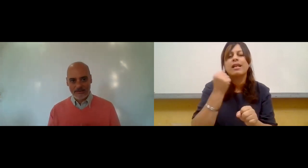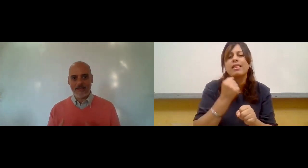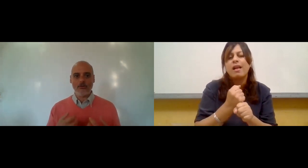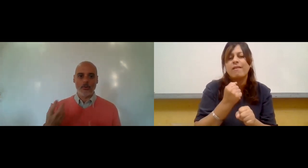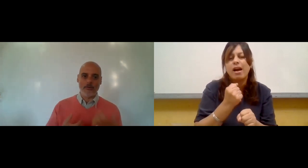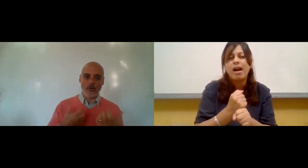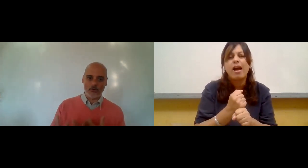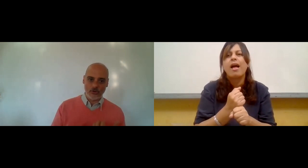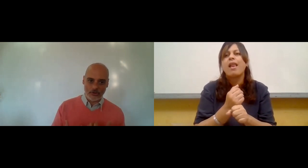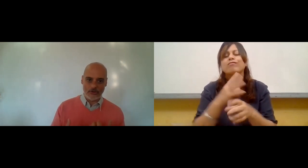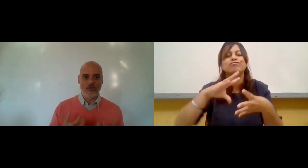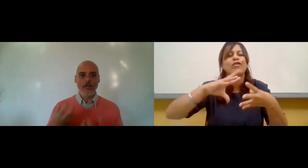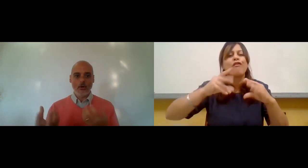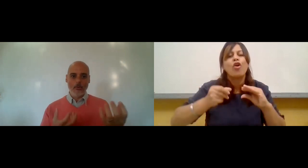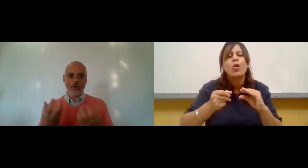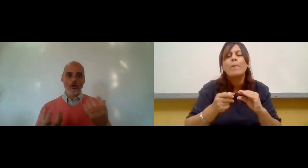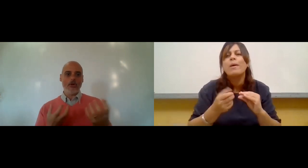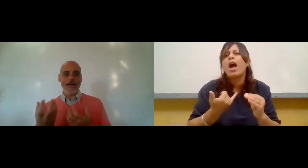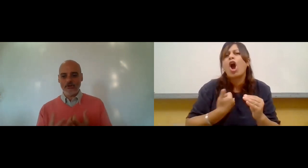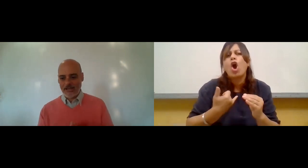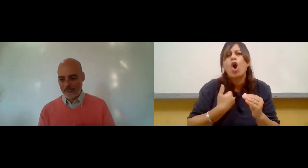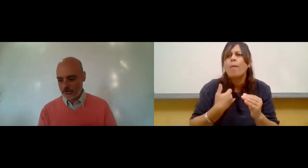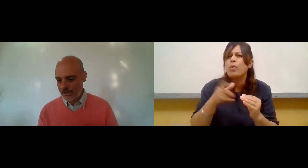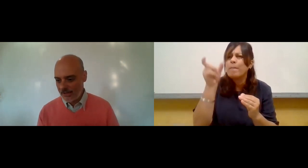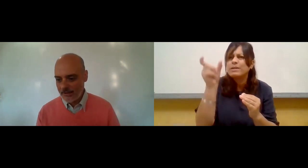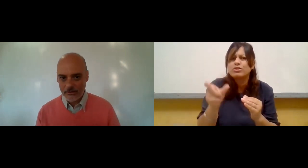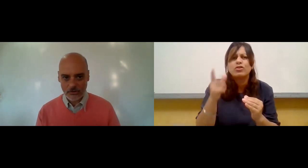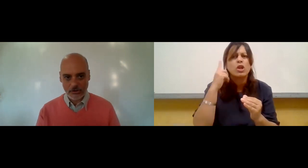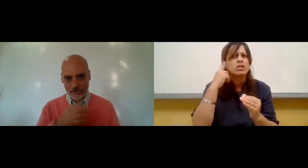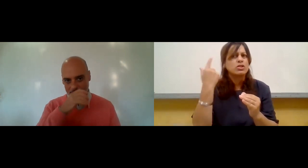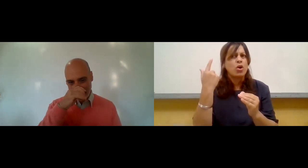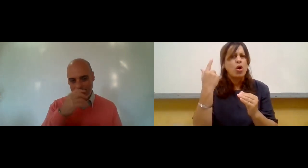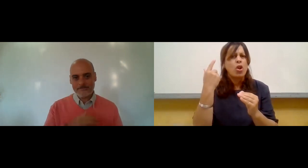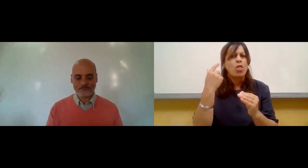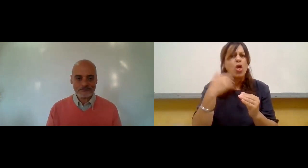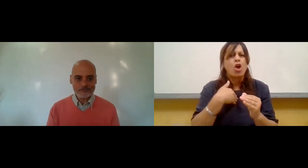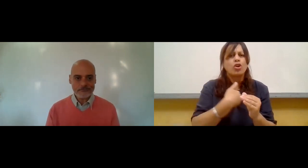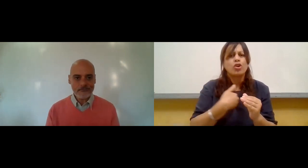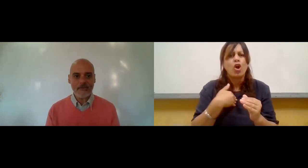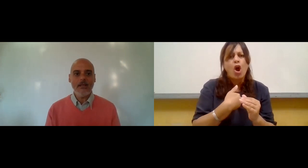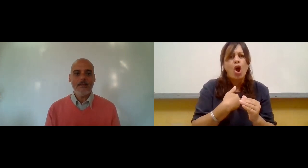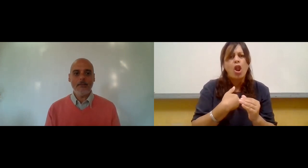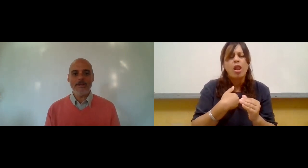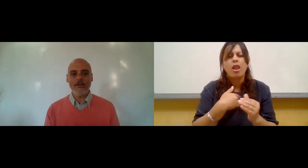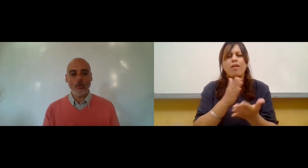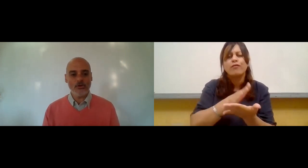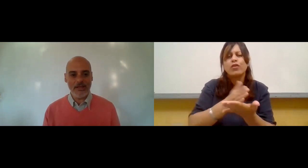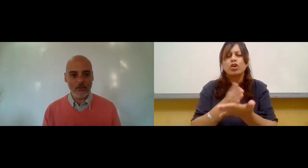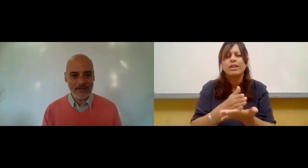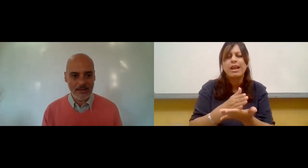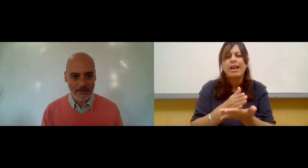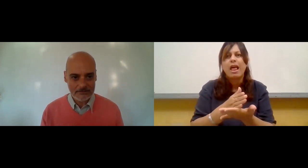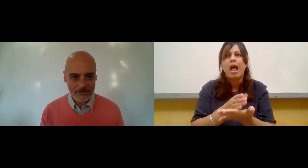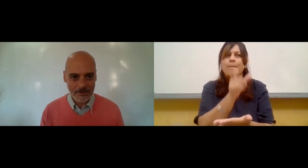como oyentes, cómo nos vemos como sordos, cómo nos colocamos en la frontera sordo-oyente. Después tienen 2 cursos